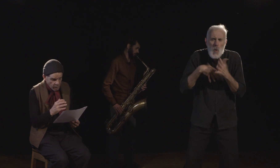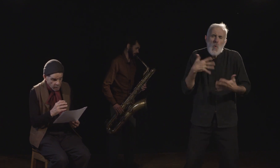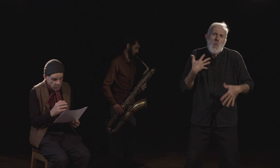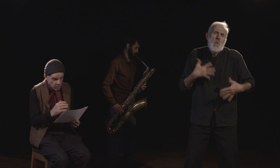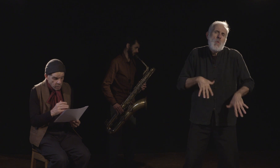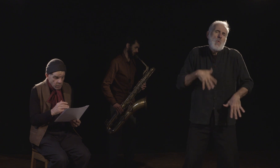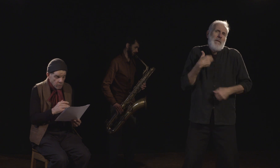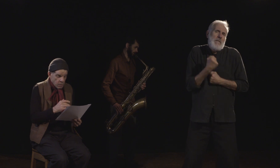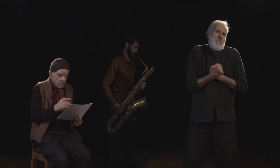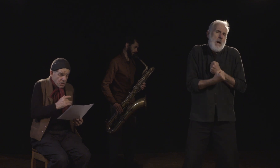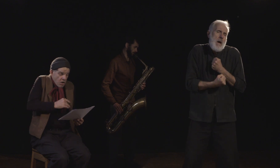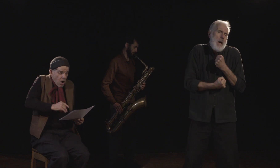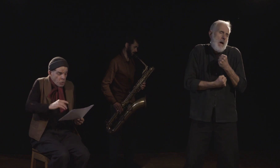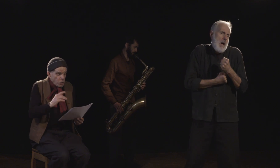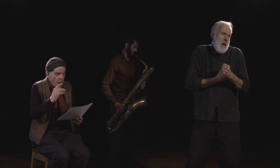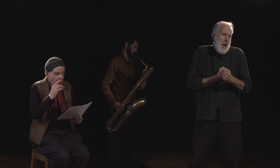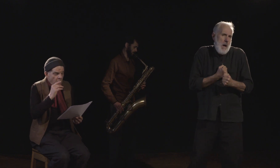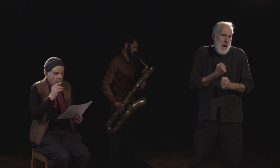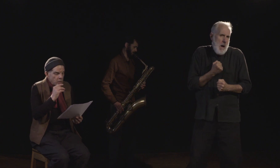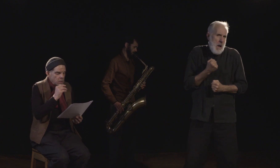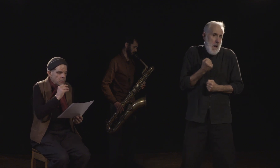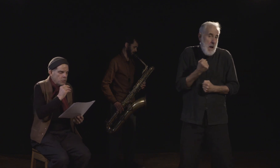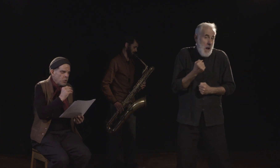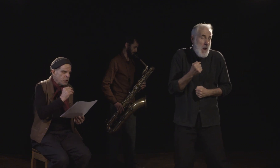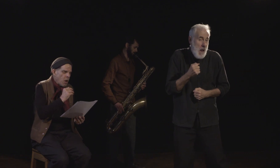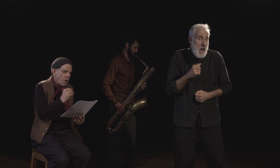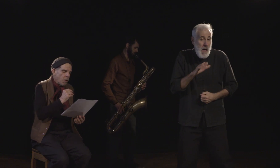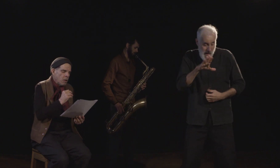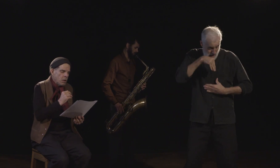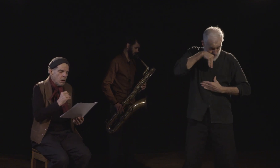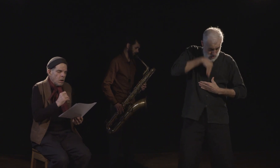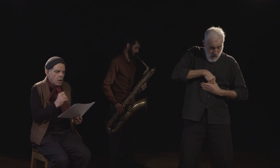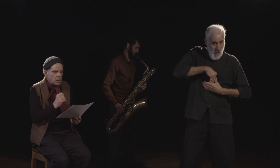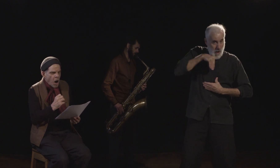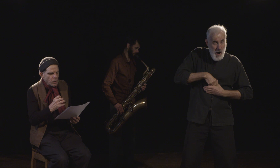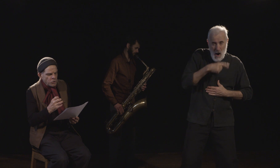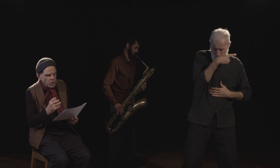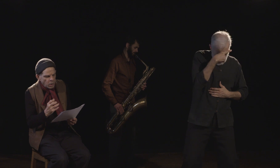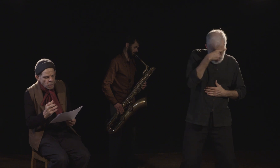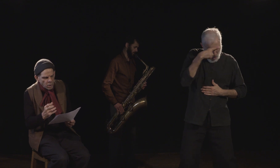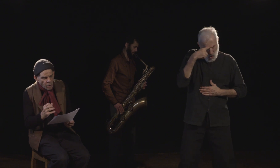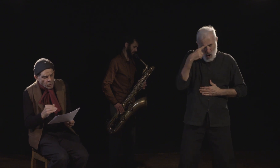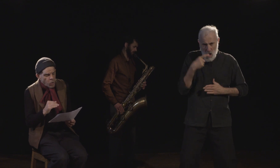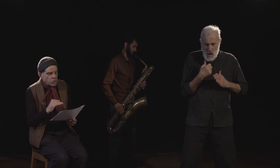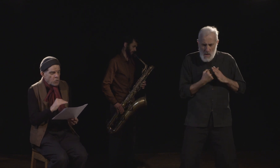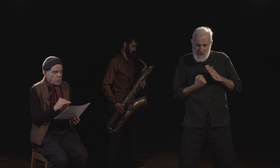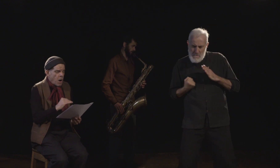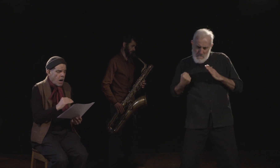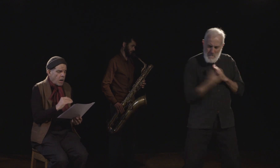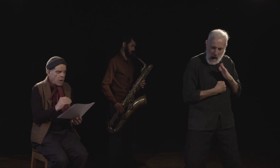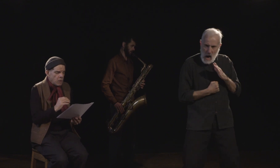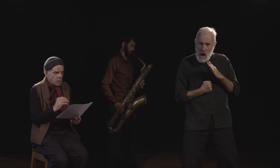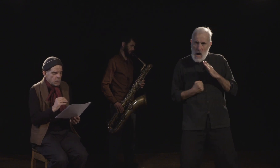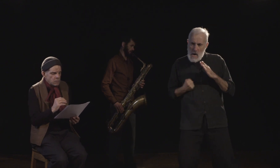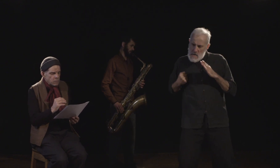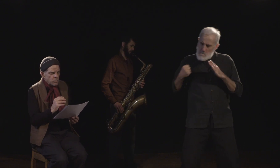mal. C'est quand le noir dedans cogne contre le